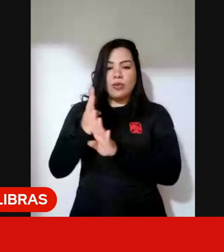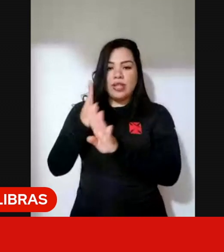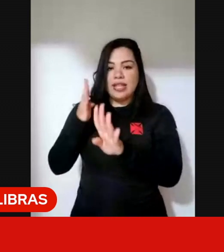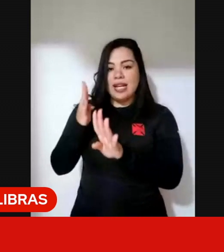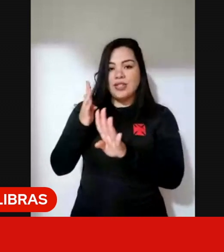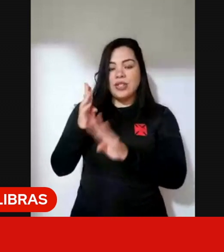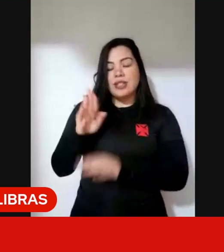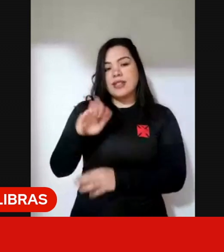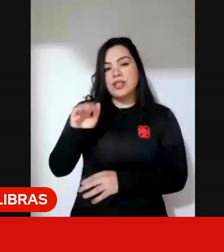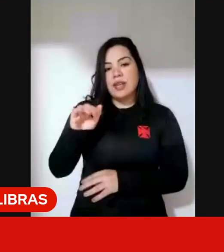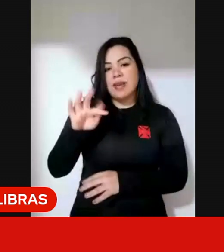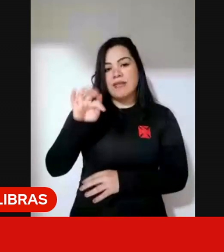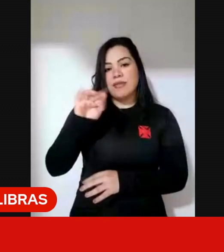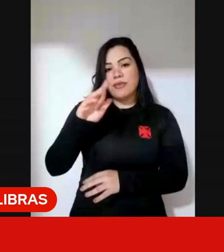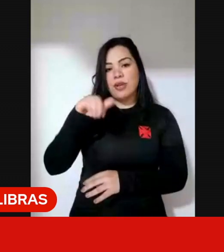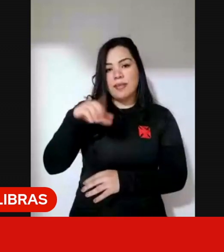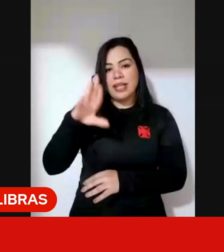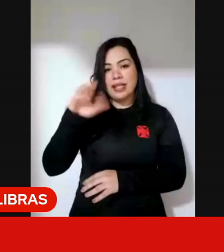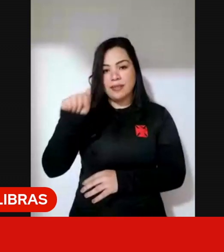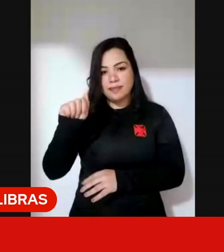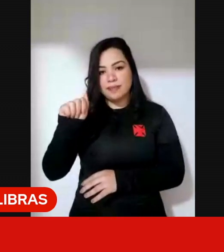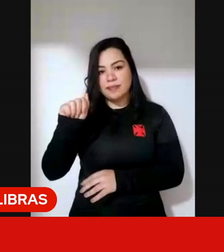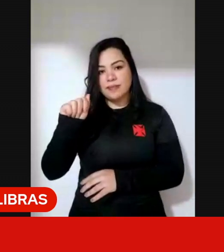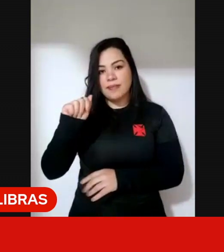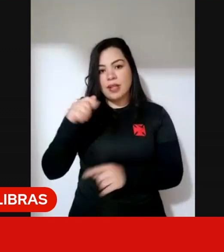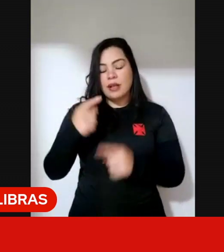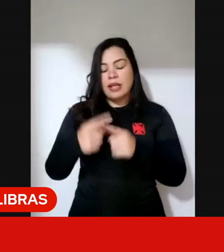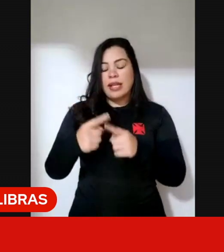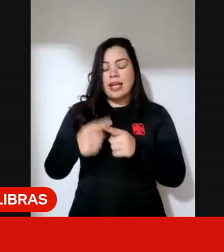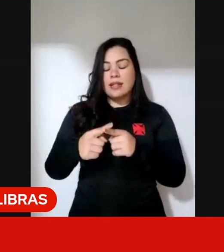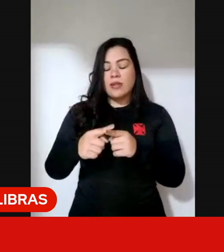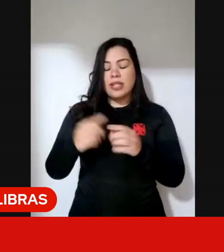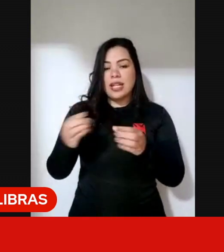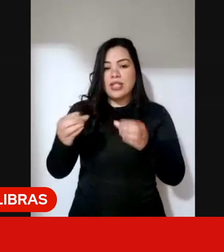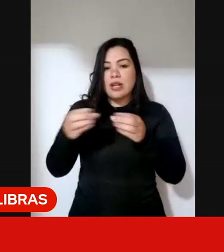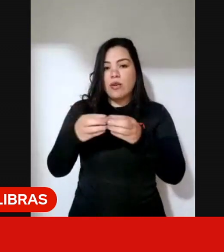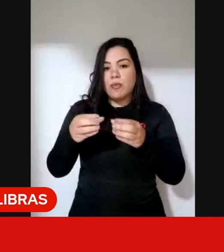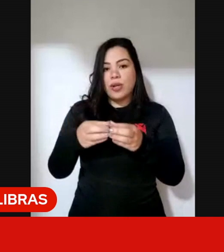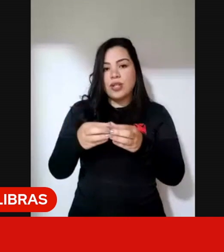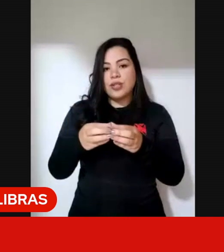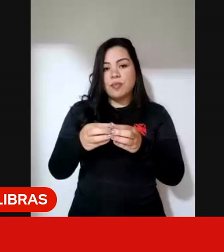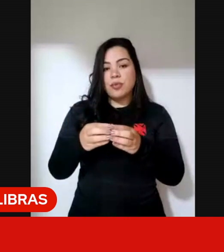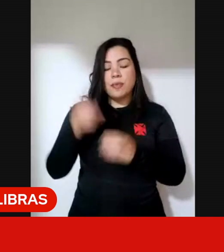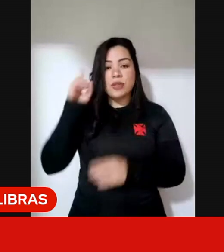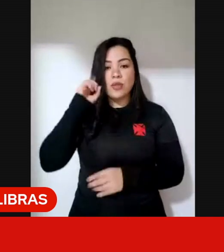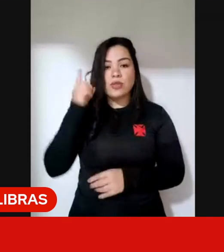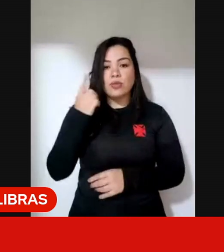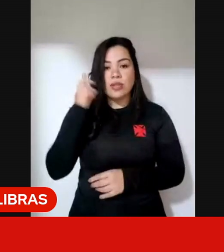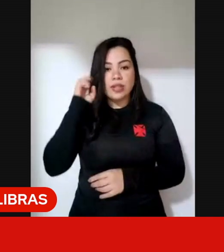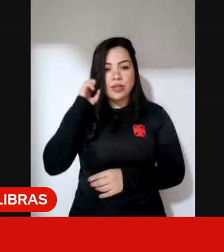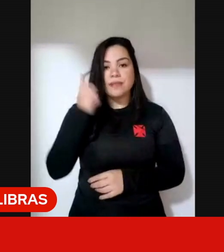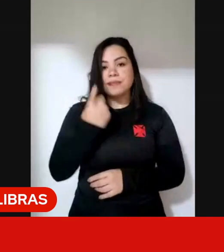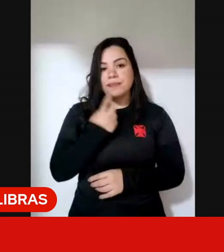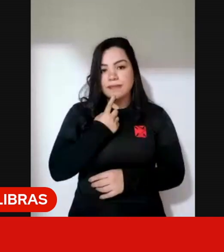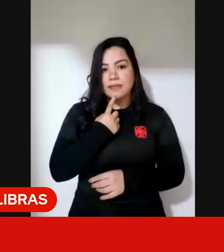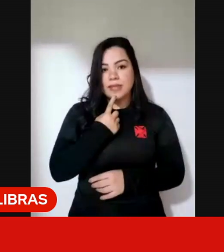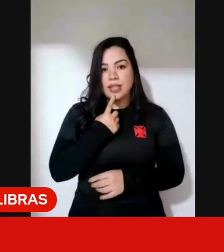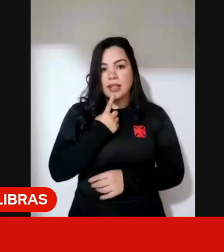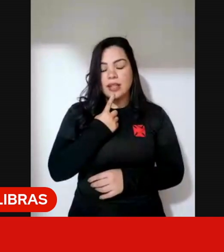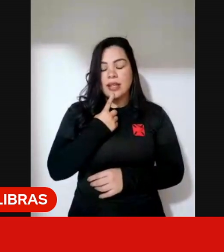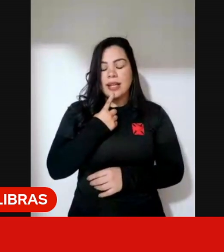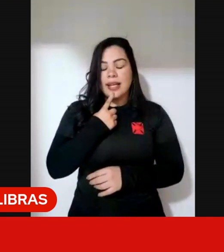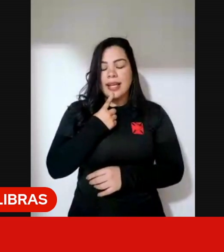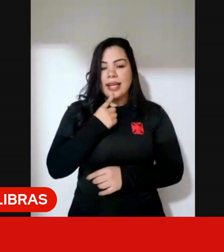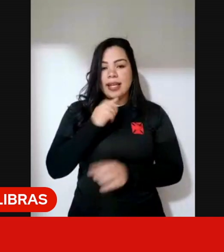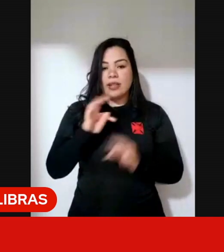uma unidade que se chamava Formiga. E essa unidade era composta por pessoas surdas,